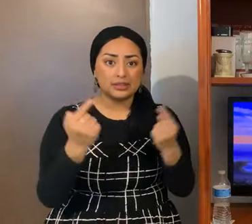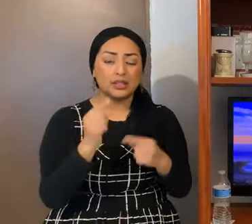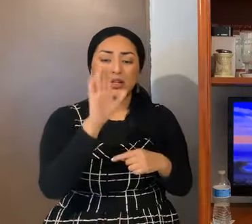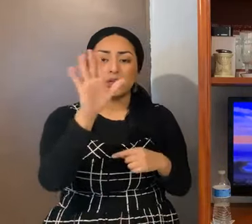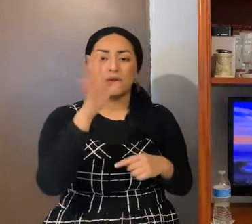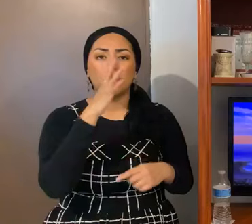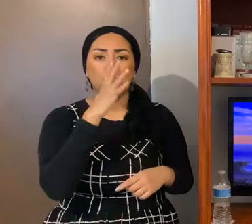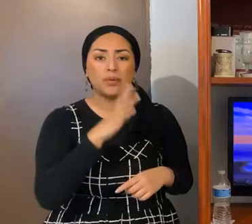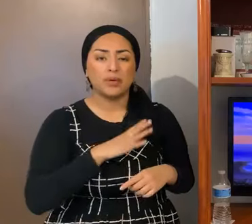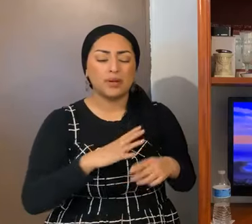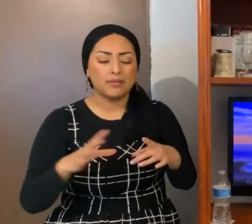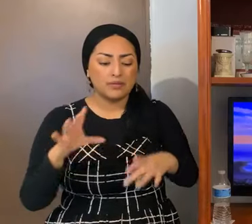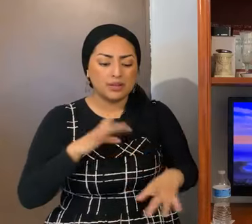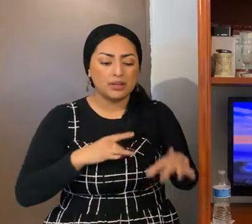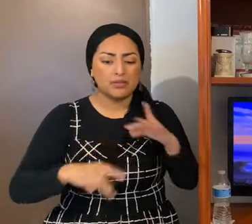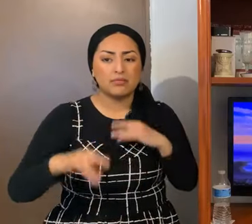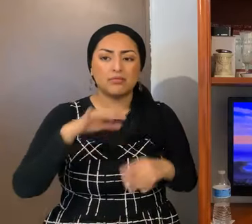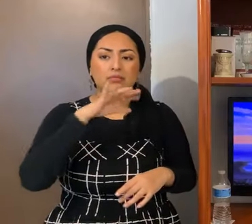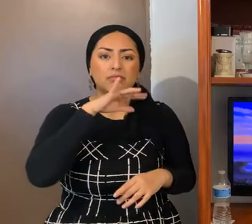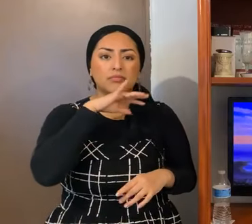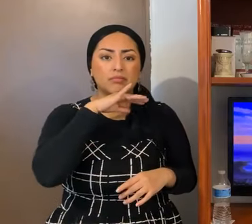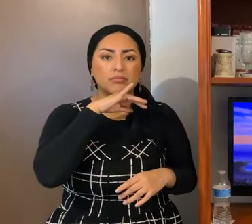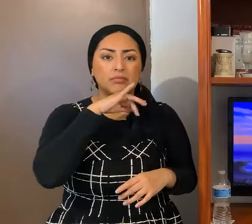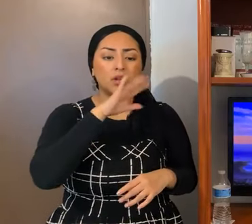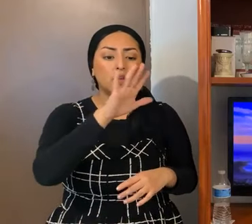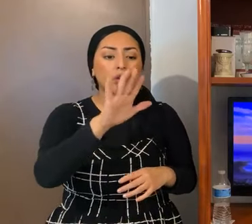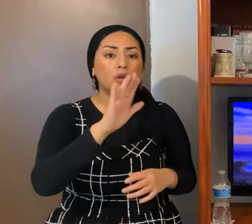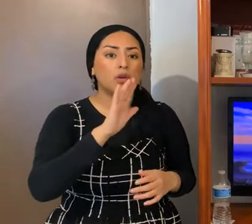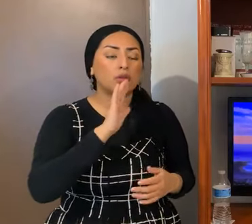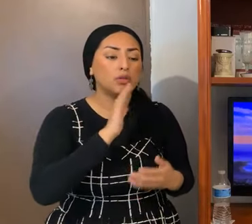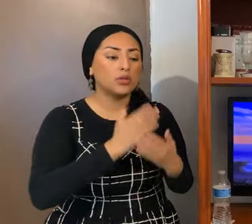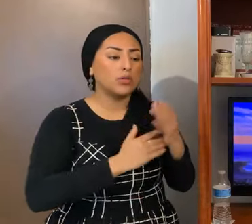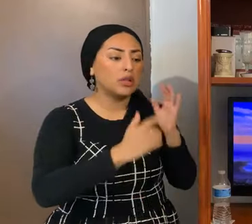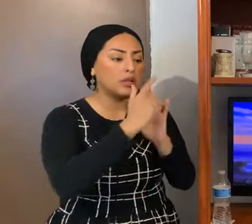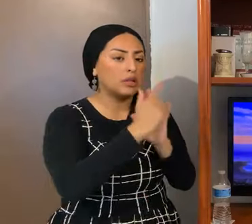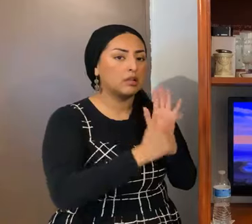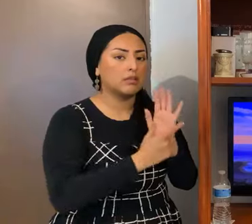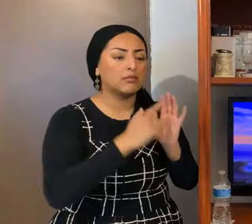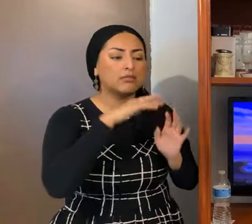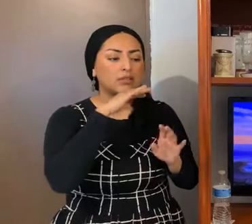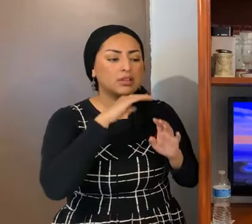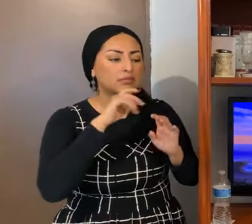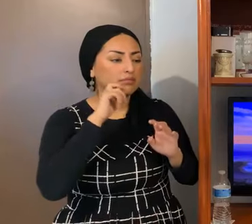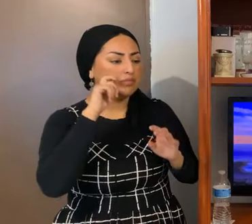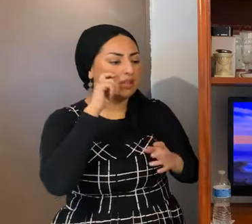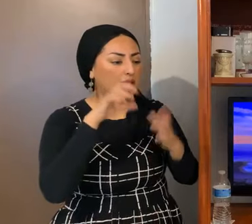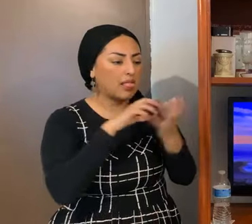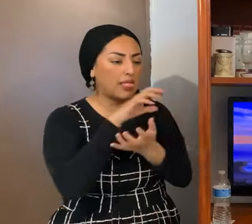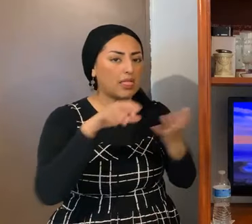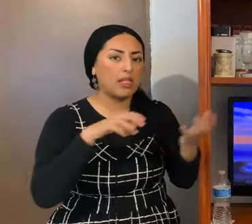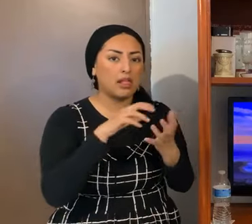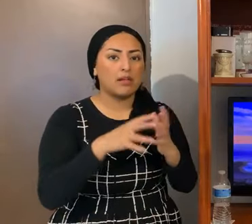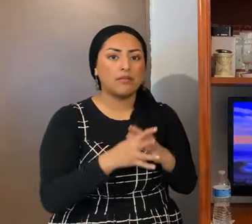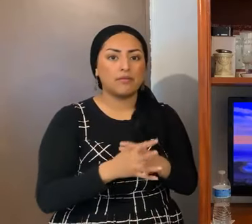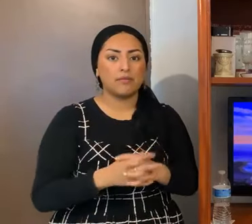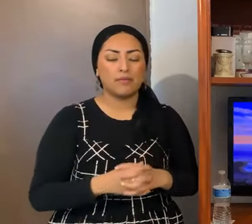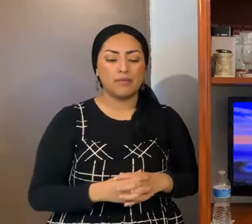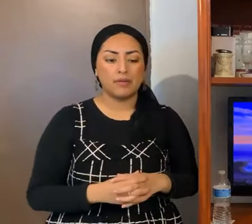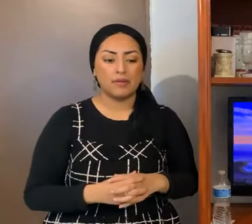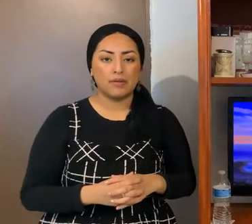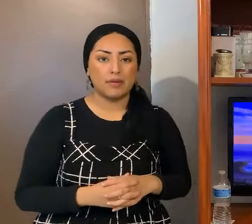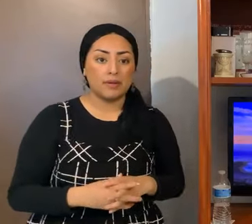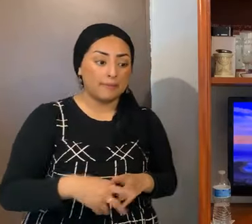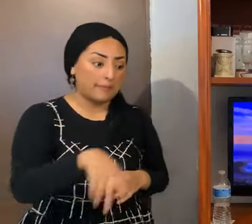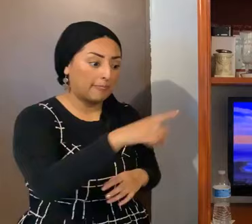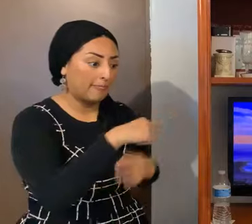uno la contaminó pervertidamente a su nuera, y cada uno violó en ti a su hermana, hija de su padre. Como ya estaban bien metidos en esto,